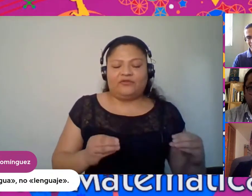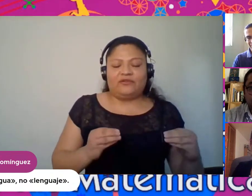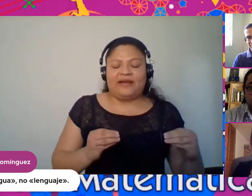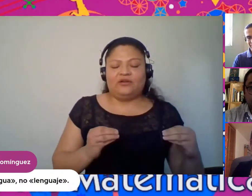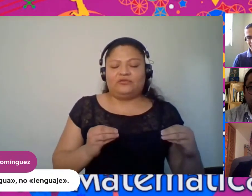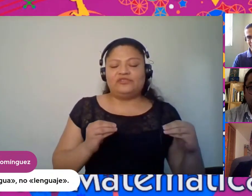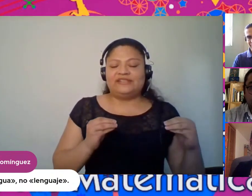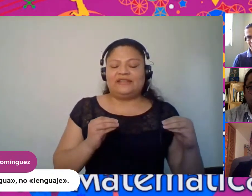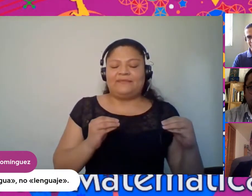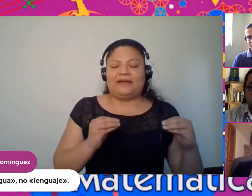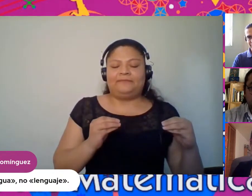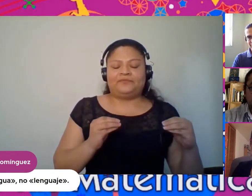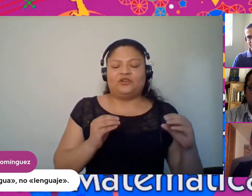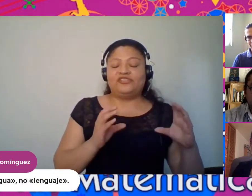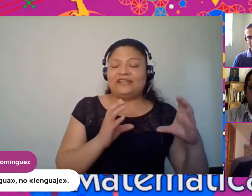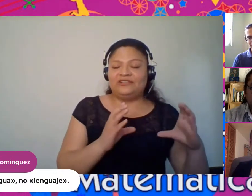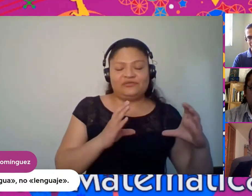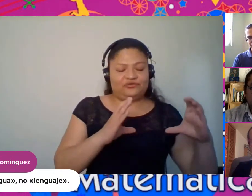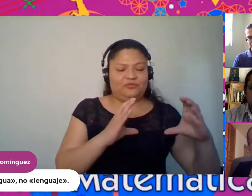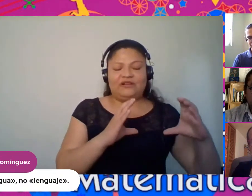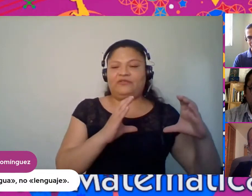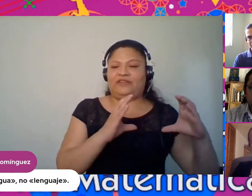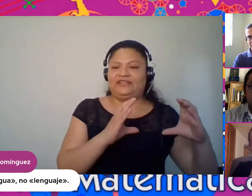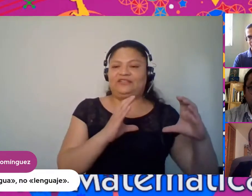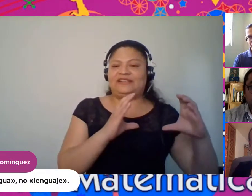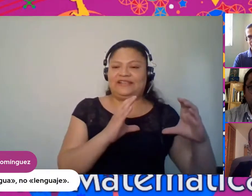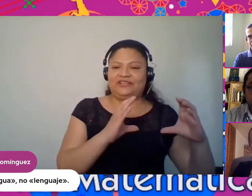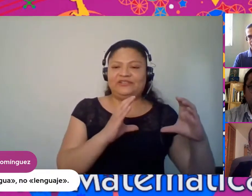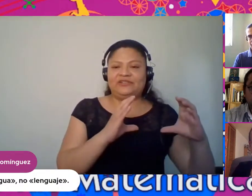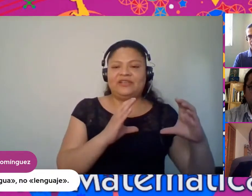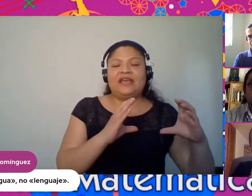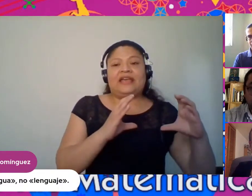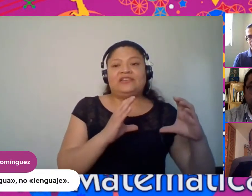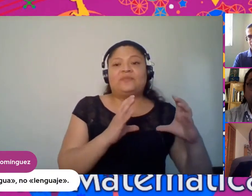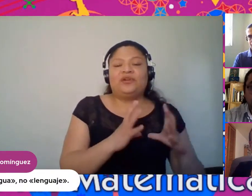En la lengua se forma con un sistema, con signos, un número finito de